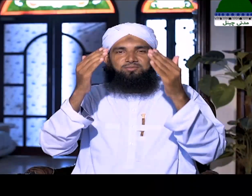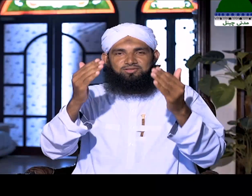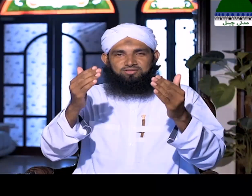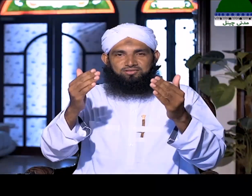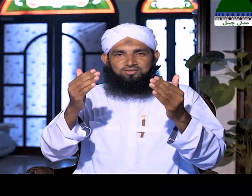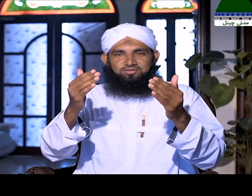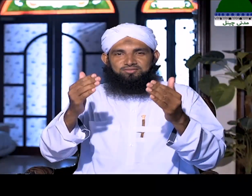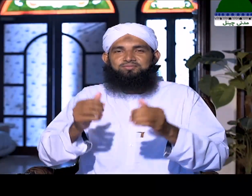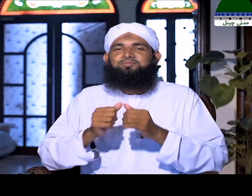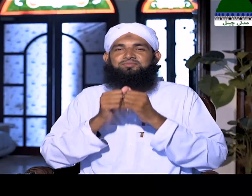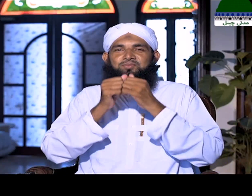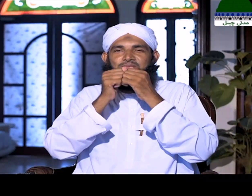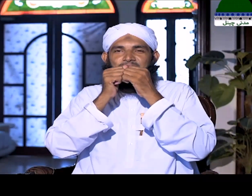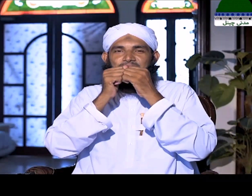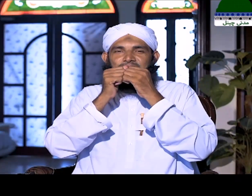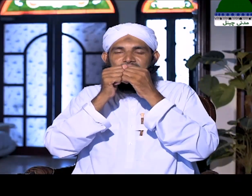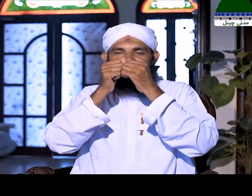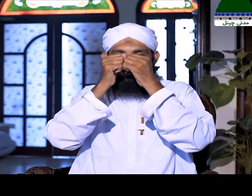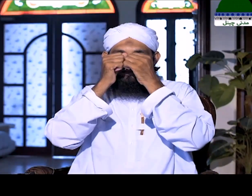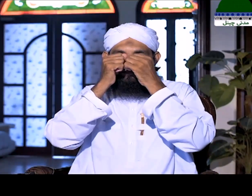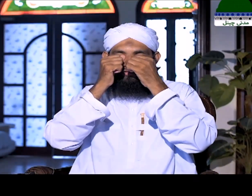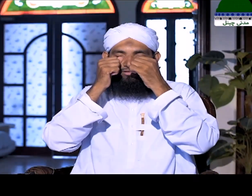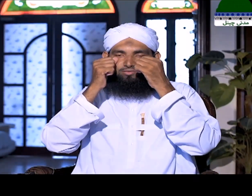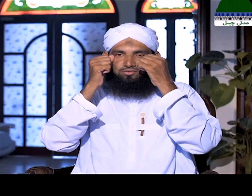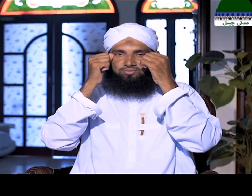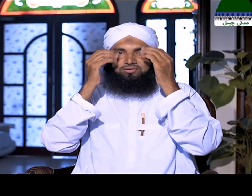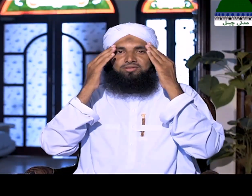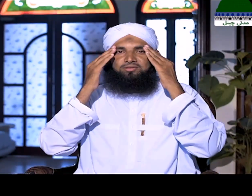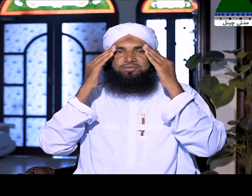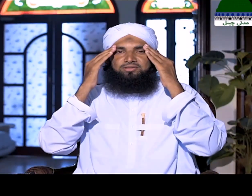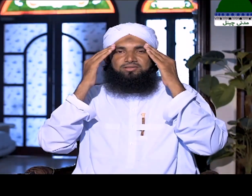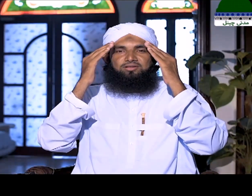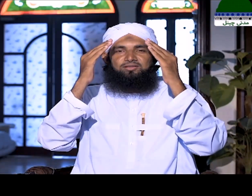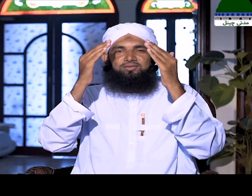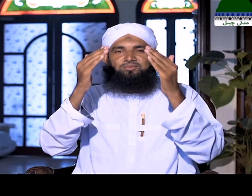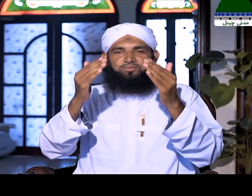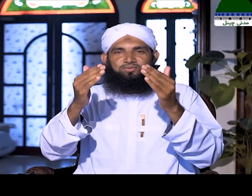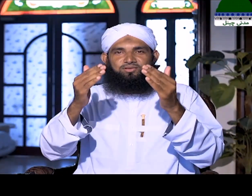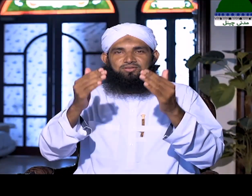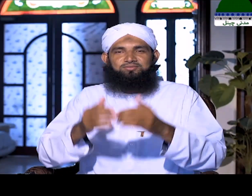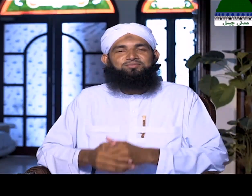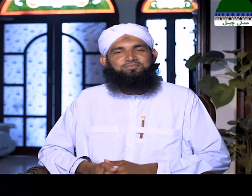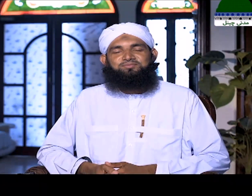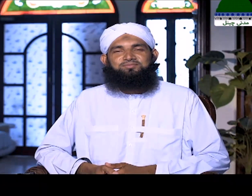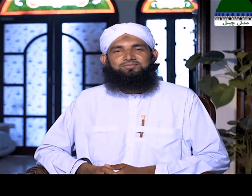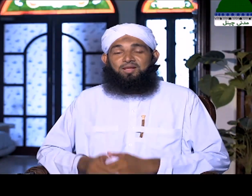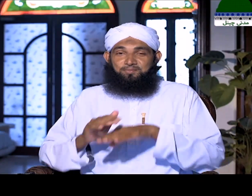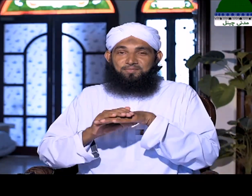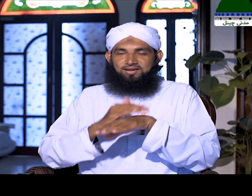نبی اللہ وعلى آلک واصحابک یا نور اللہ۔ پیارے اسلامی